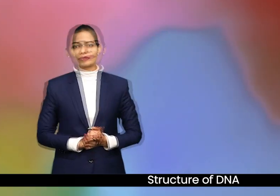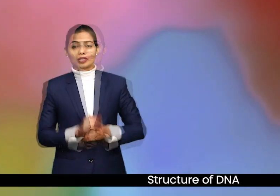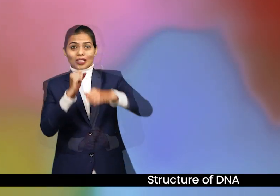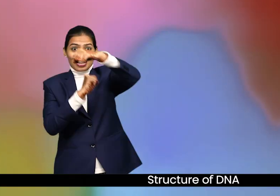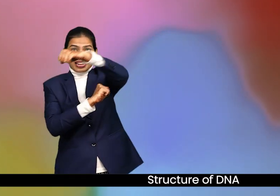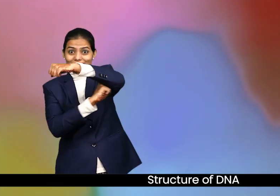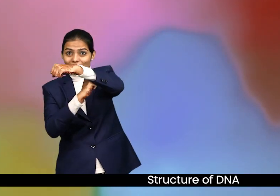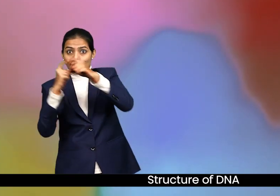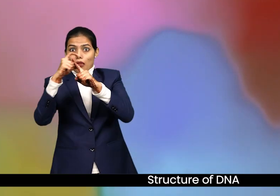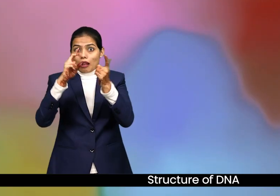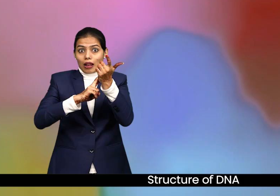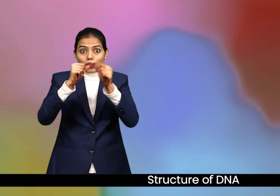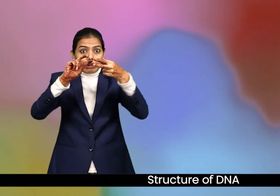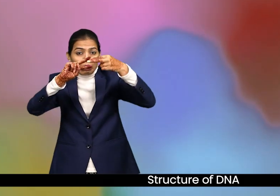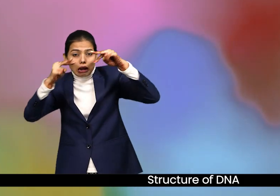Structure டிஎன்ஏ of அமைப்பு. DNA.